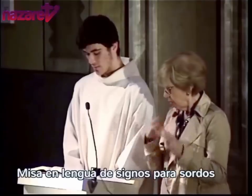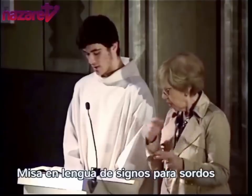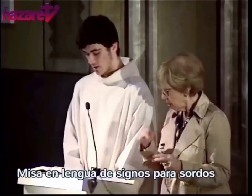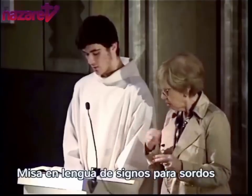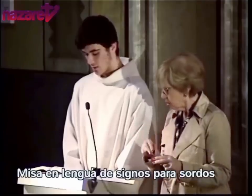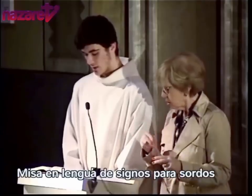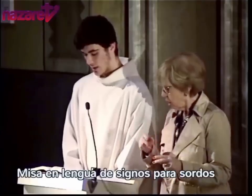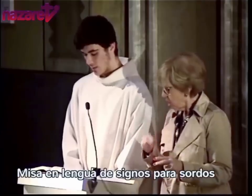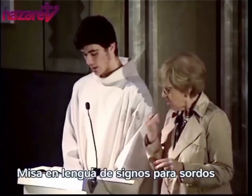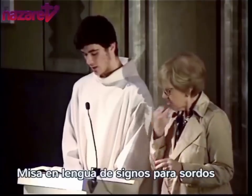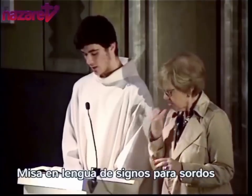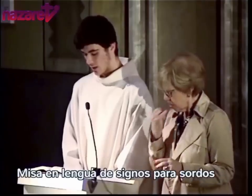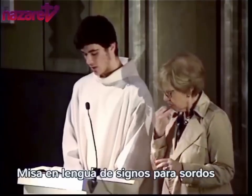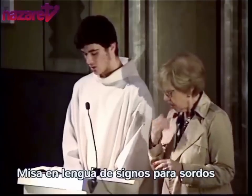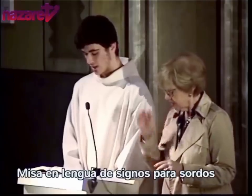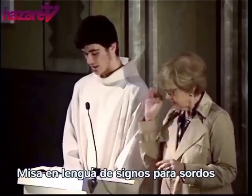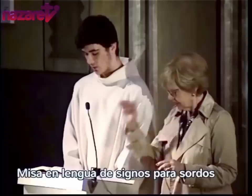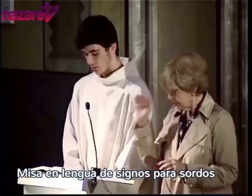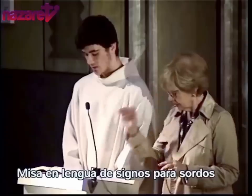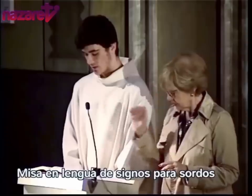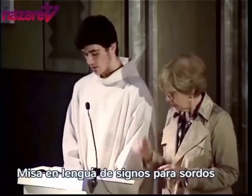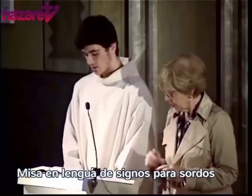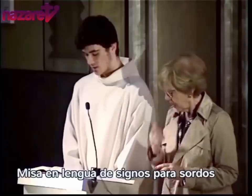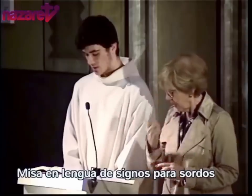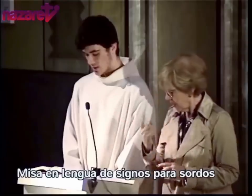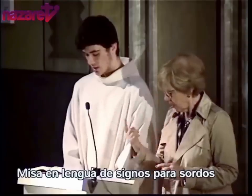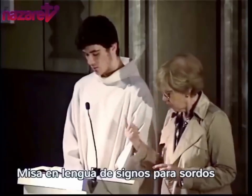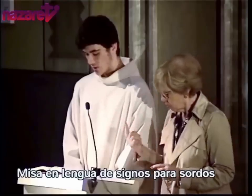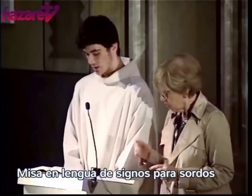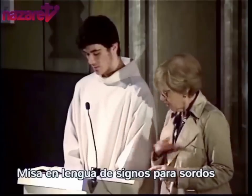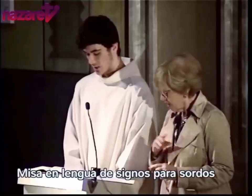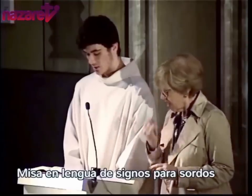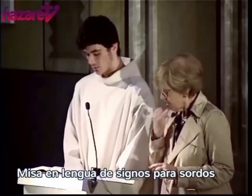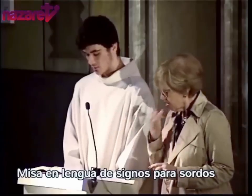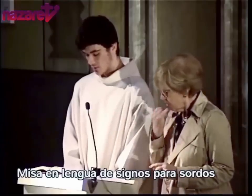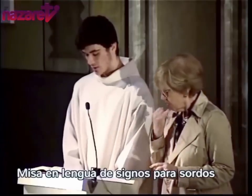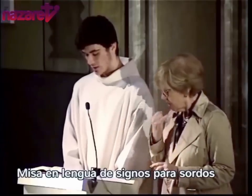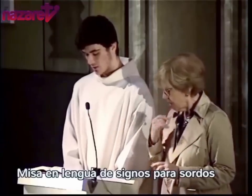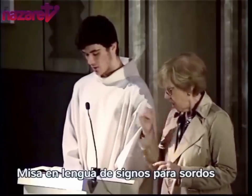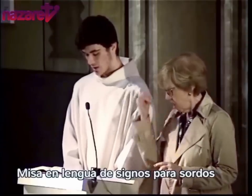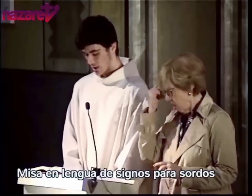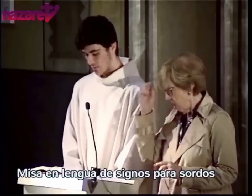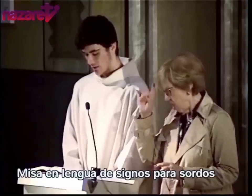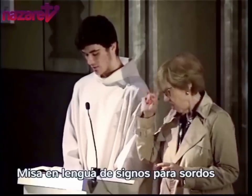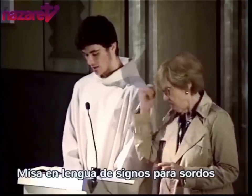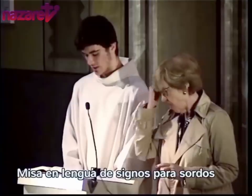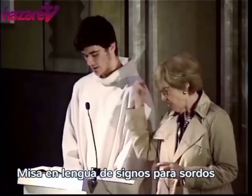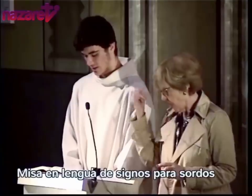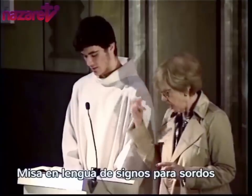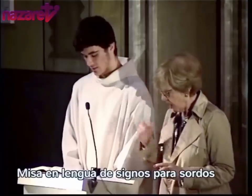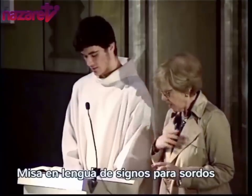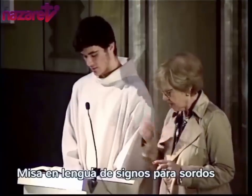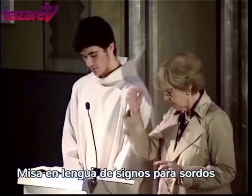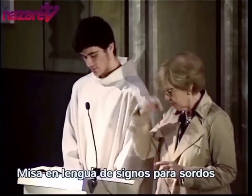y empezaron a hablar en otras lenguas, según el Espíritu les concedía